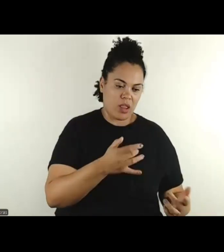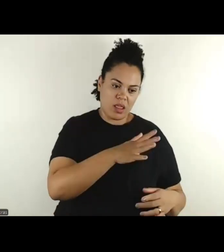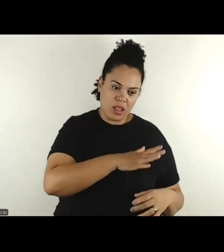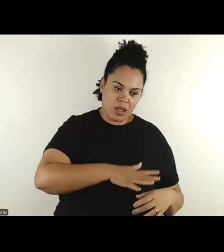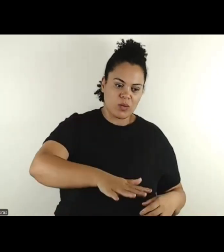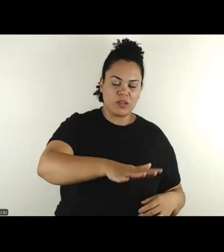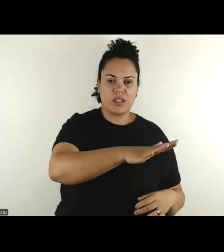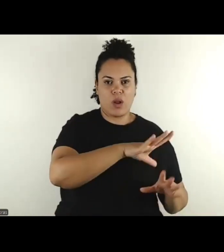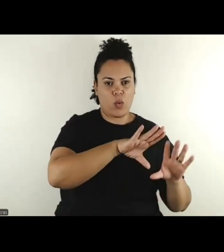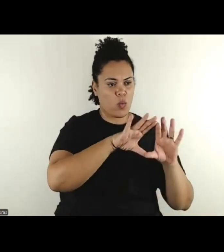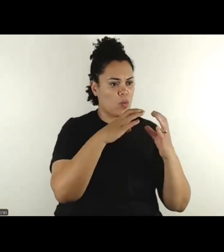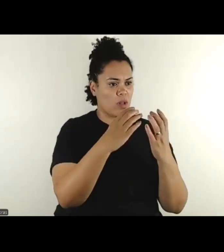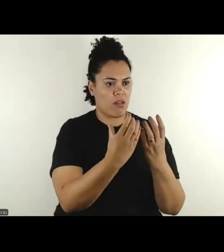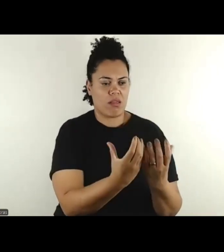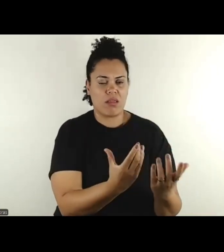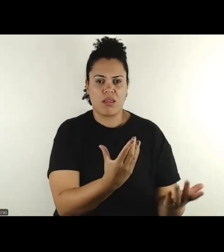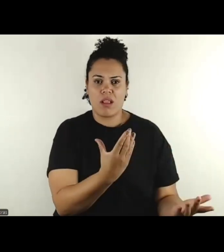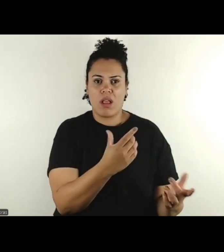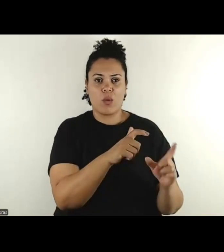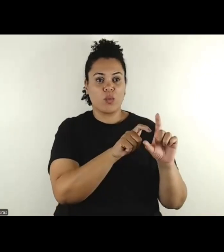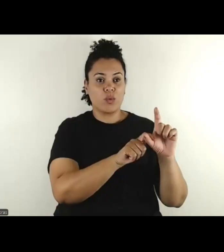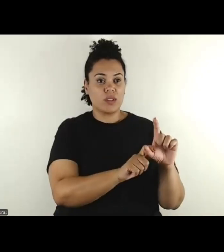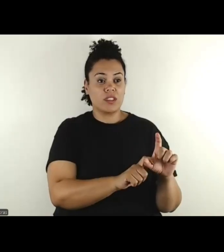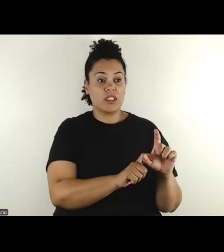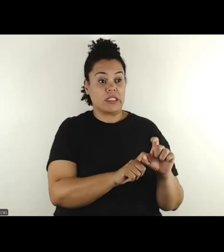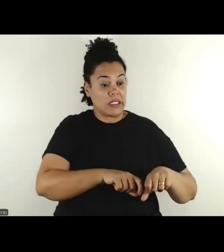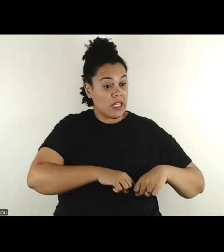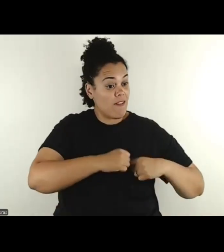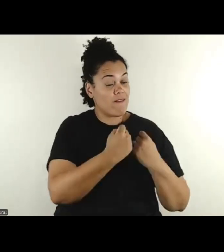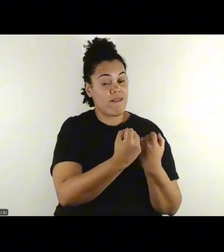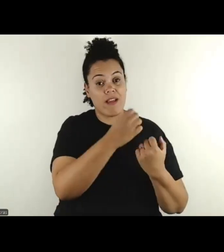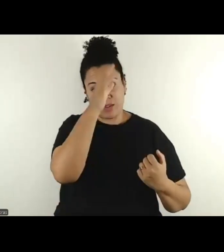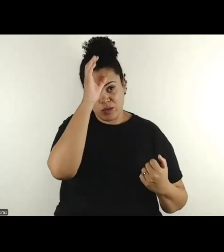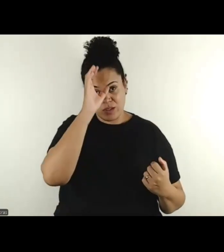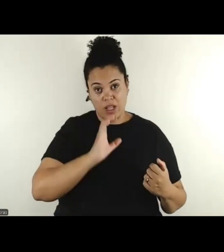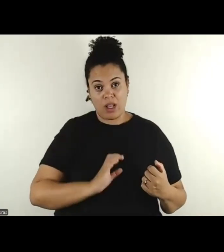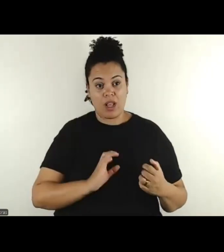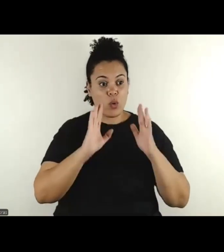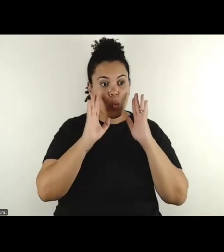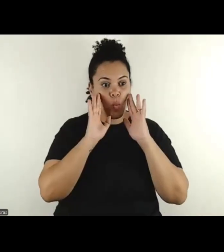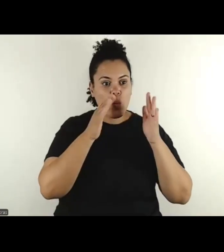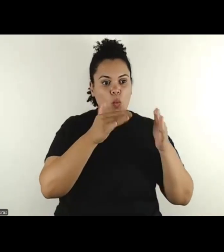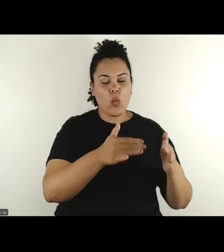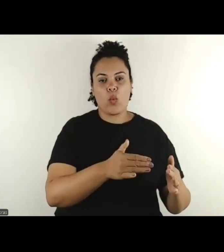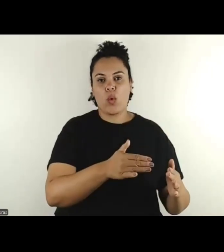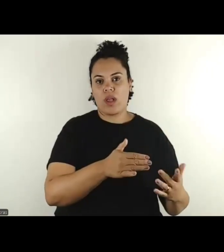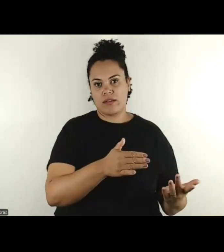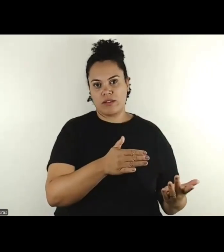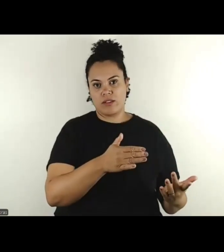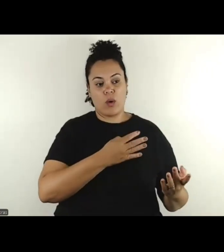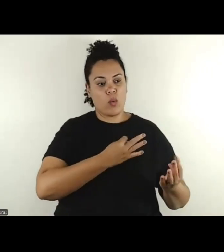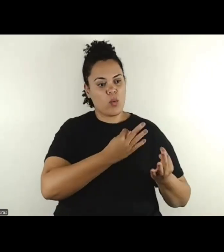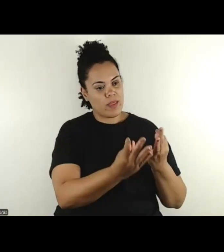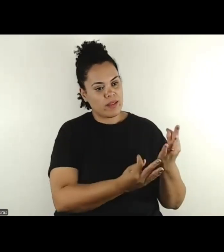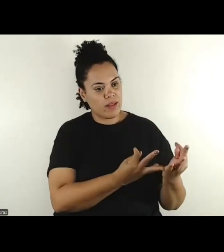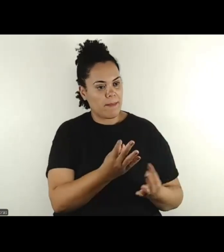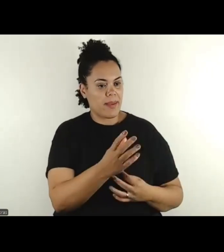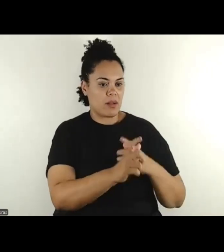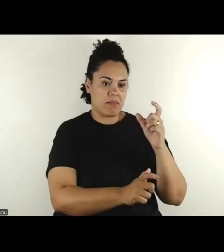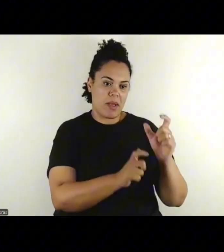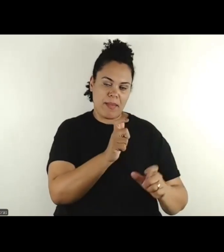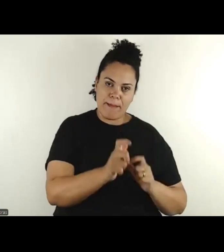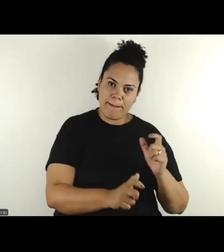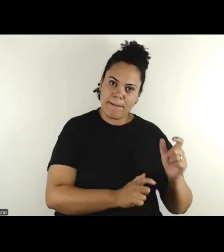territorializada, comunitária, que defende a cidadania como eixo central para o tratamento dos sujeitos, para o tratamento das pessoas que estão